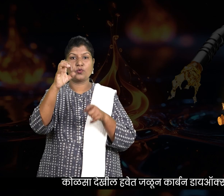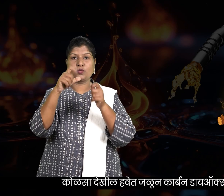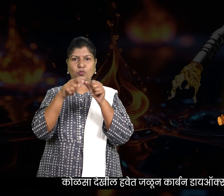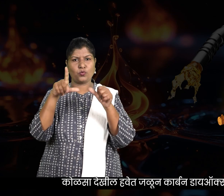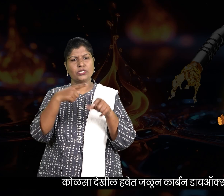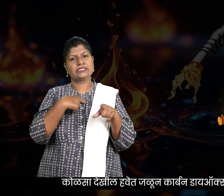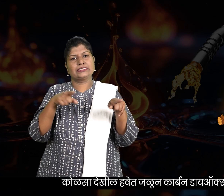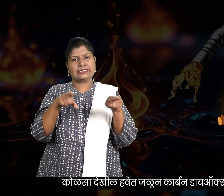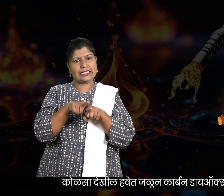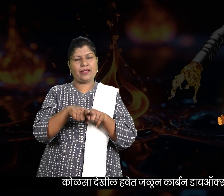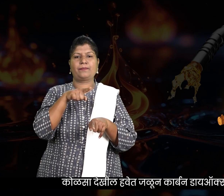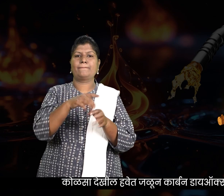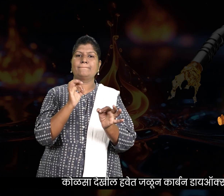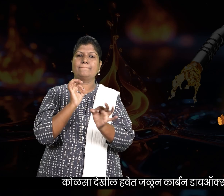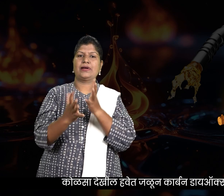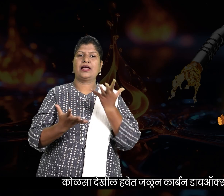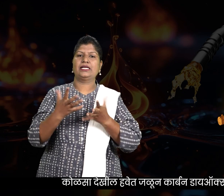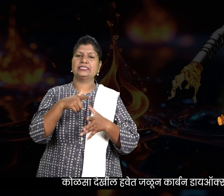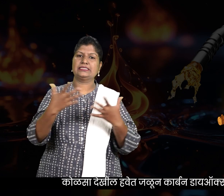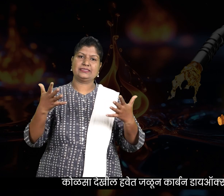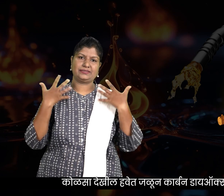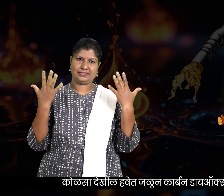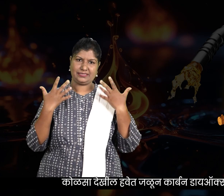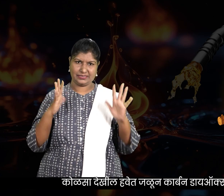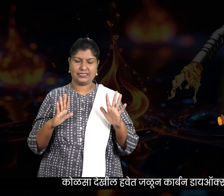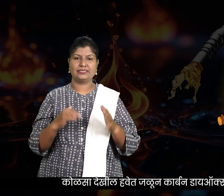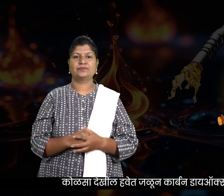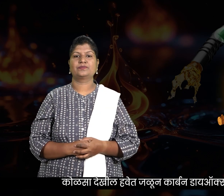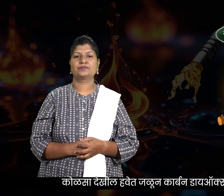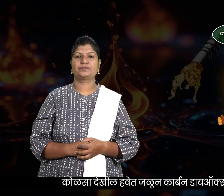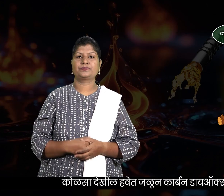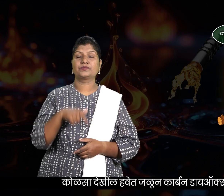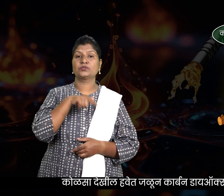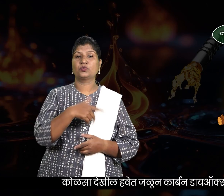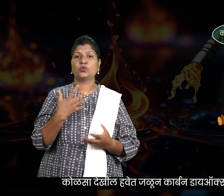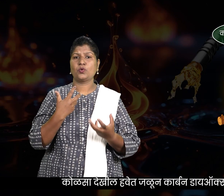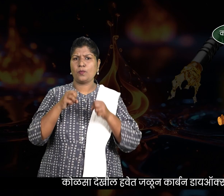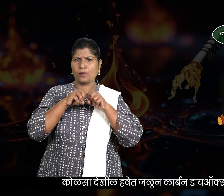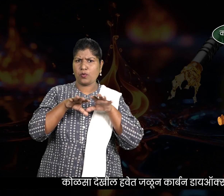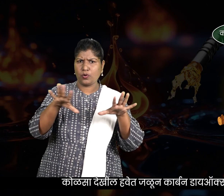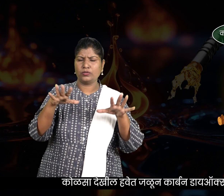की कोळसा देखील हवेत जळून कार्बन डायऑक्साईड, उष्णता